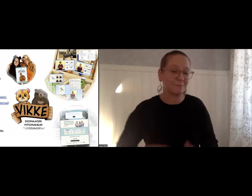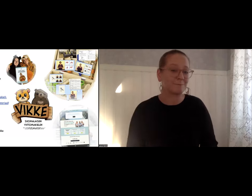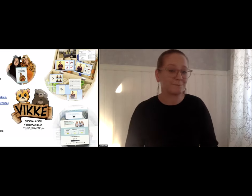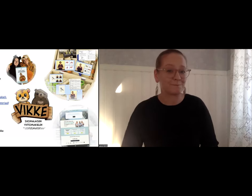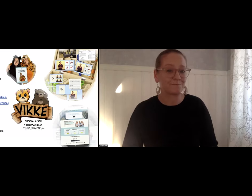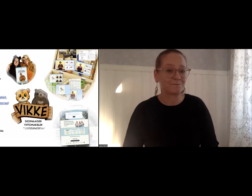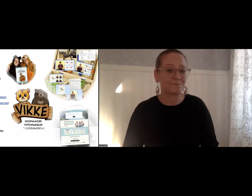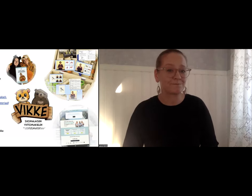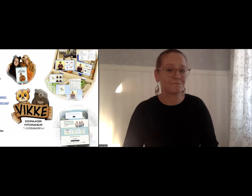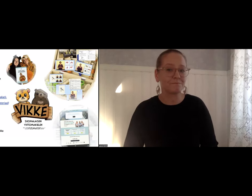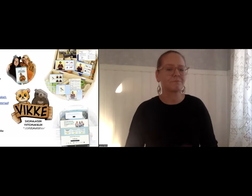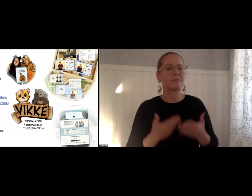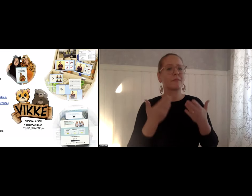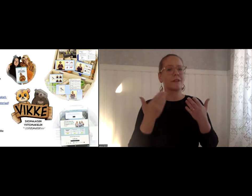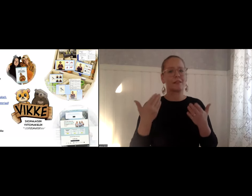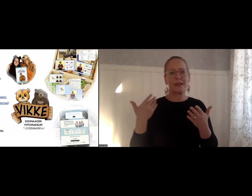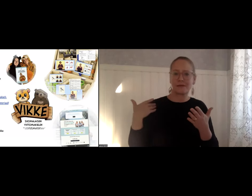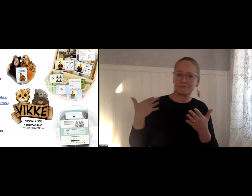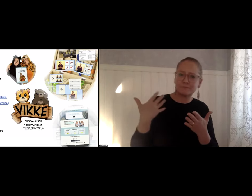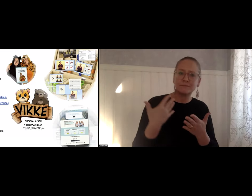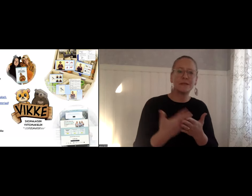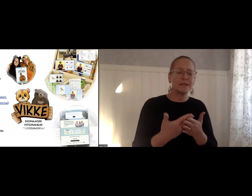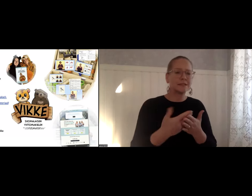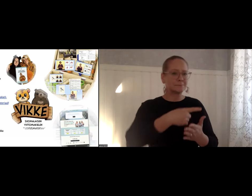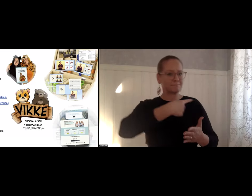iältään 8 kuukaudesta 15 vuoteen.